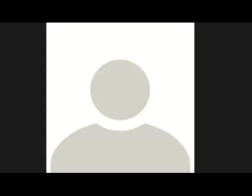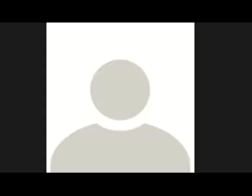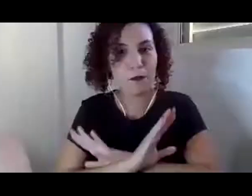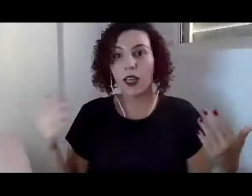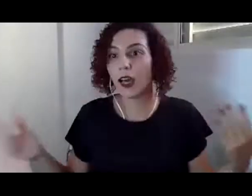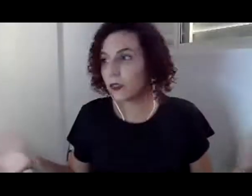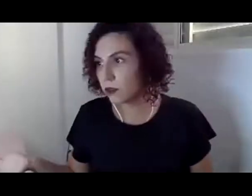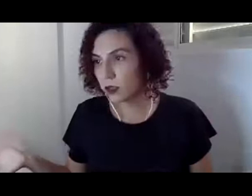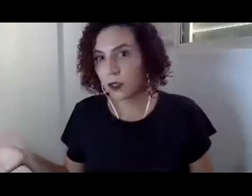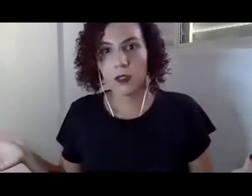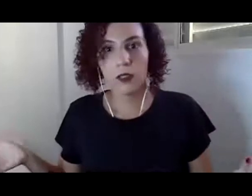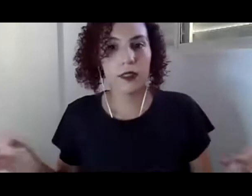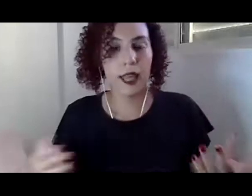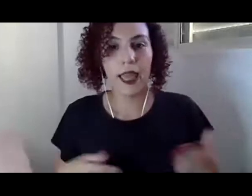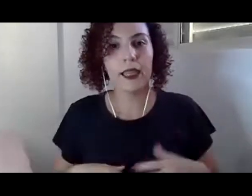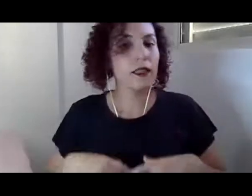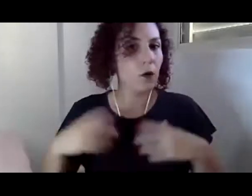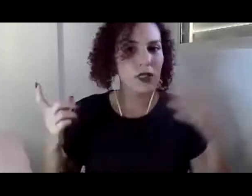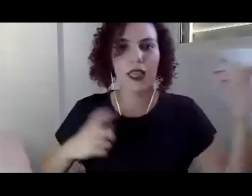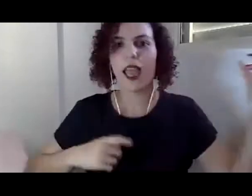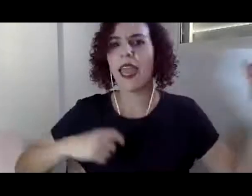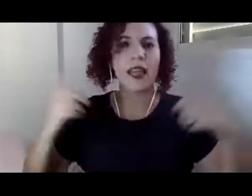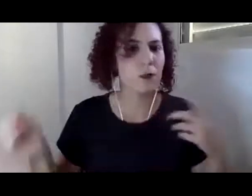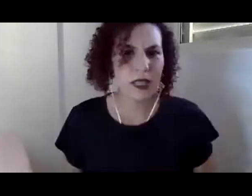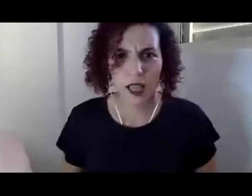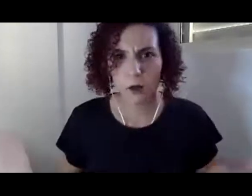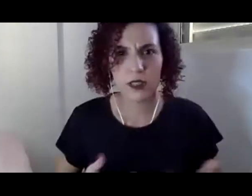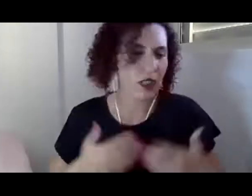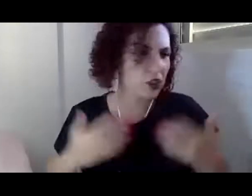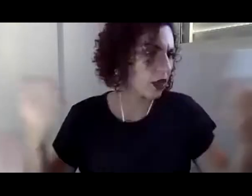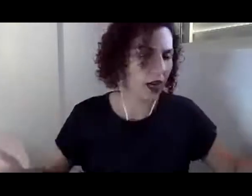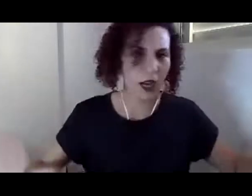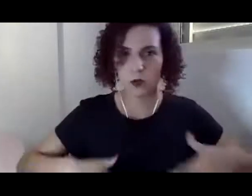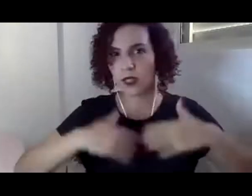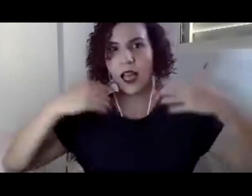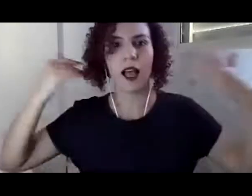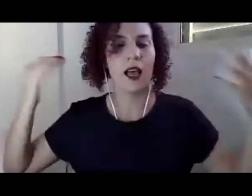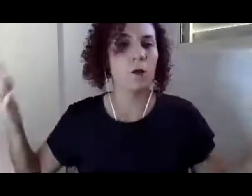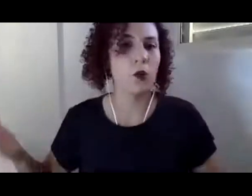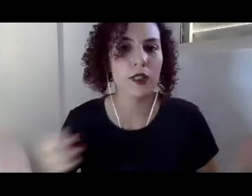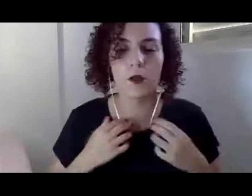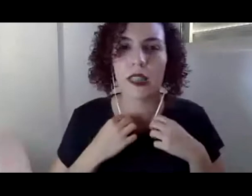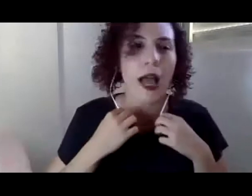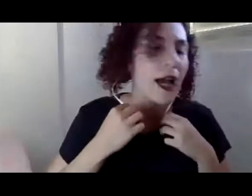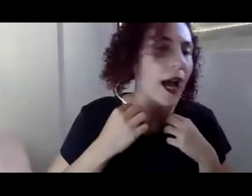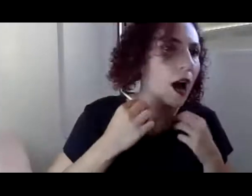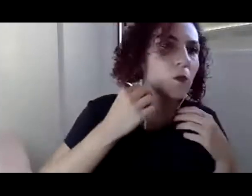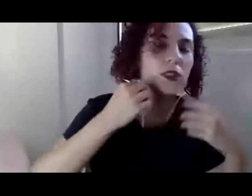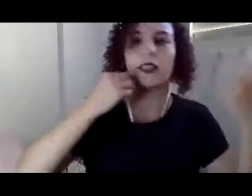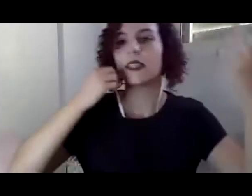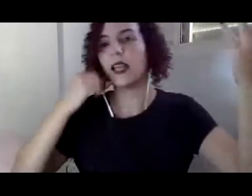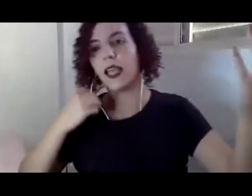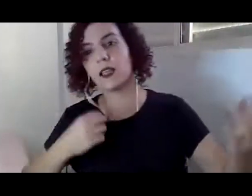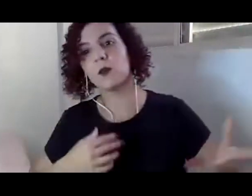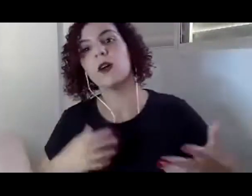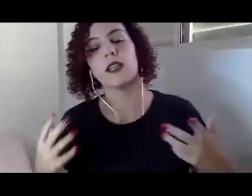o outro está xingando, né? Então, assim, é a expressão, se está xingando, se está mostrando que está calmo, se